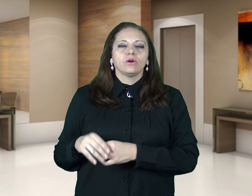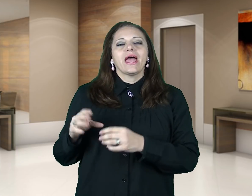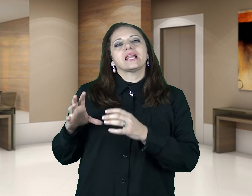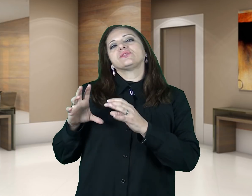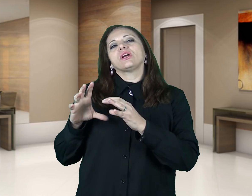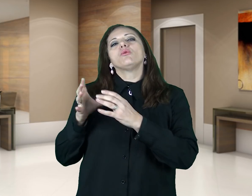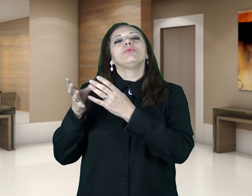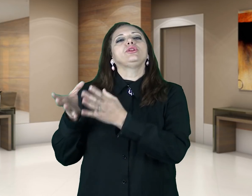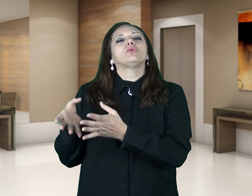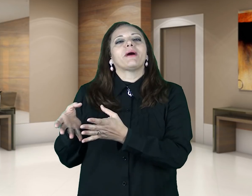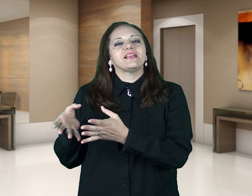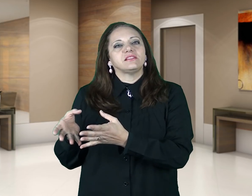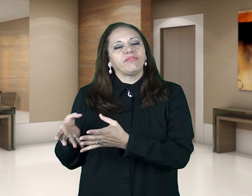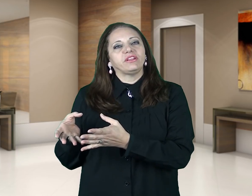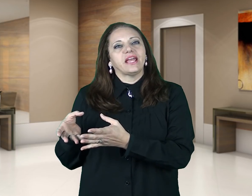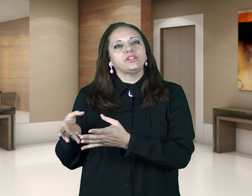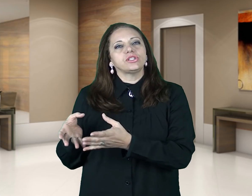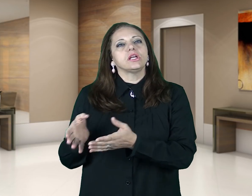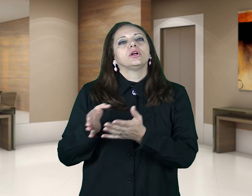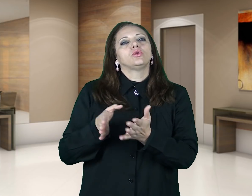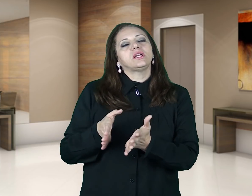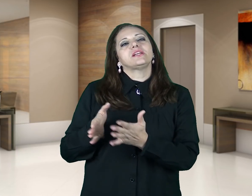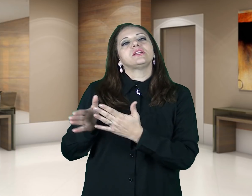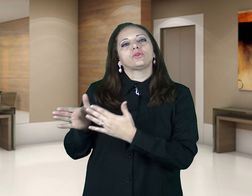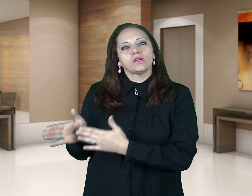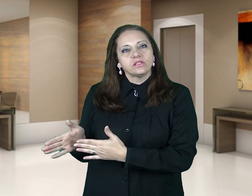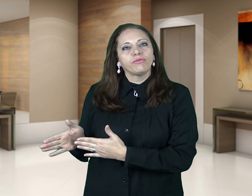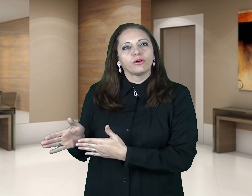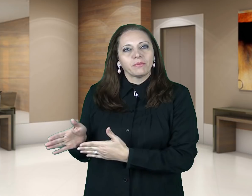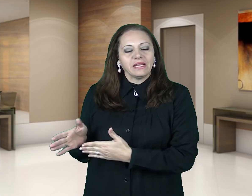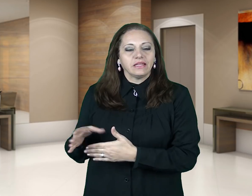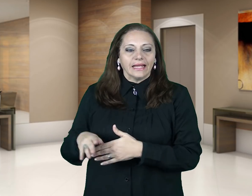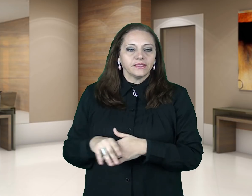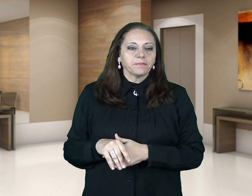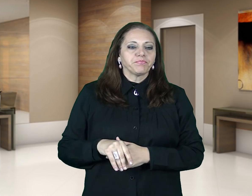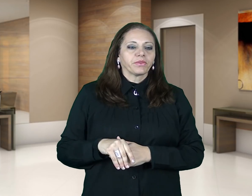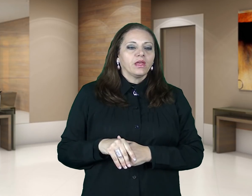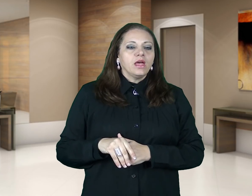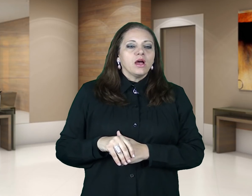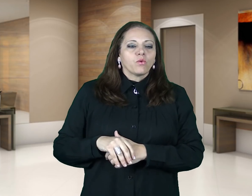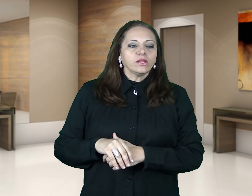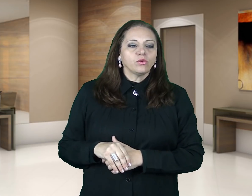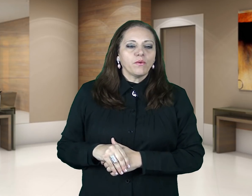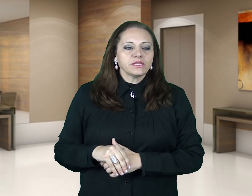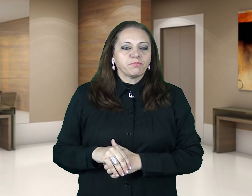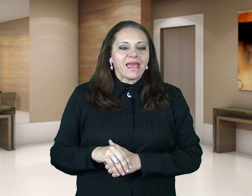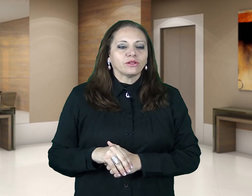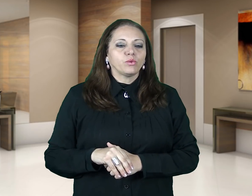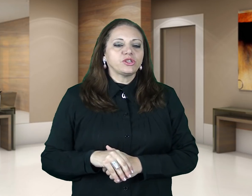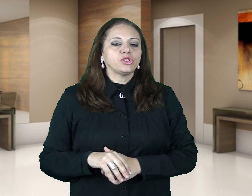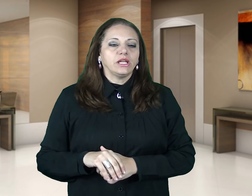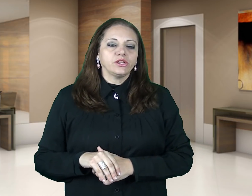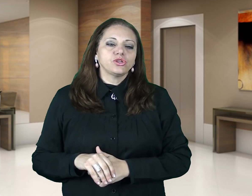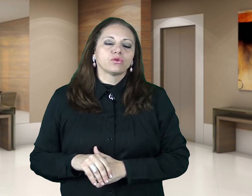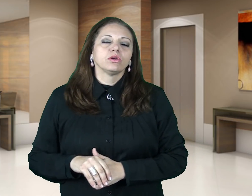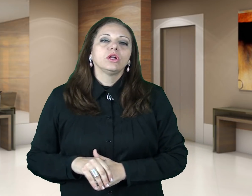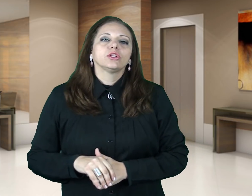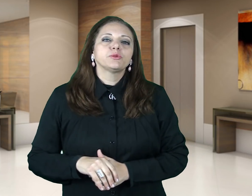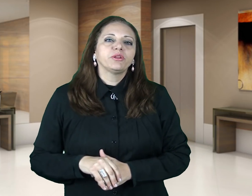humano, elas ficam muito mais evidentes do que nas situações de formalidade. Quanto ao aspecto estilístico, nós